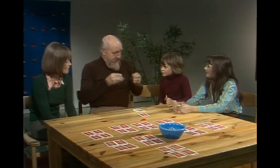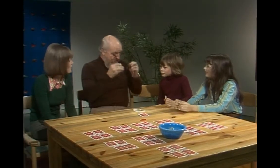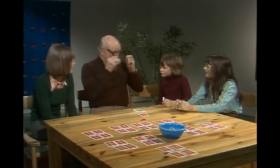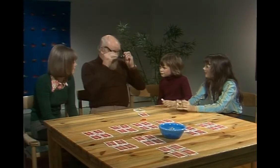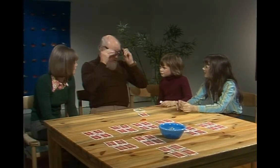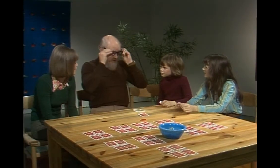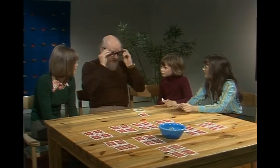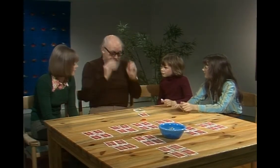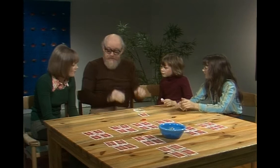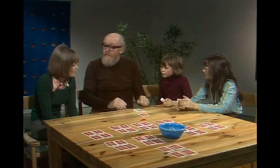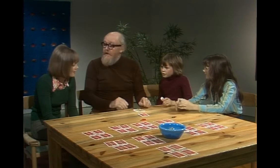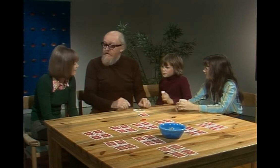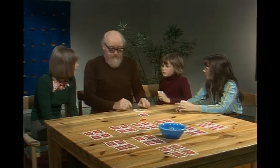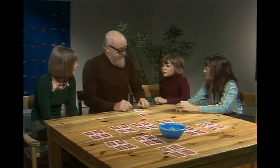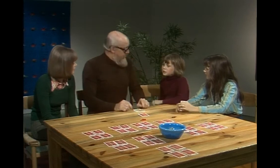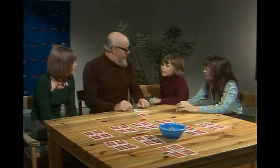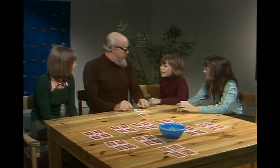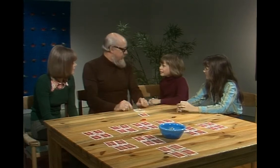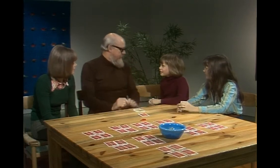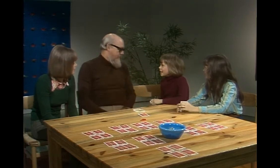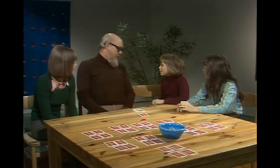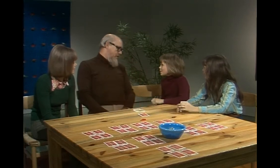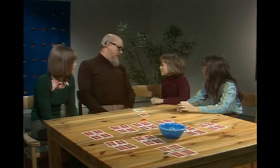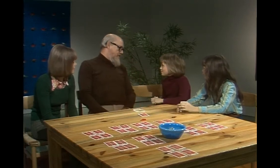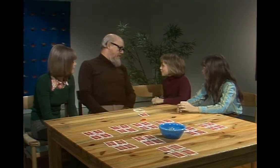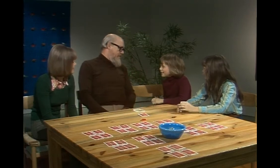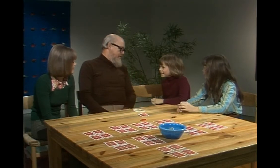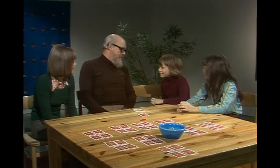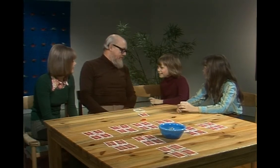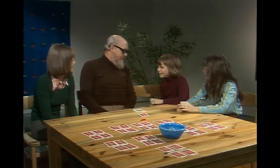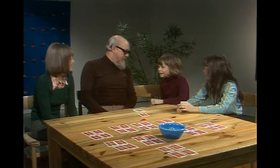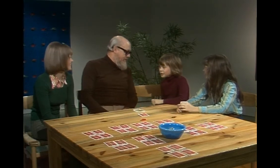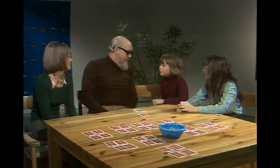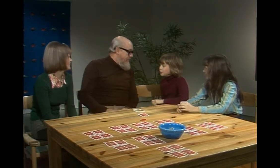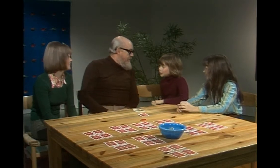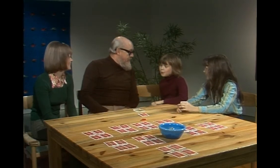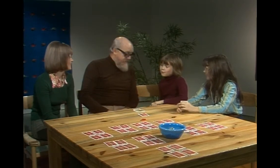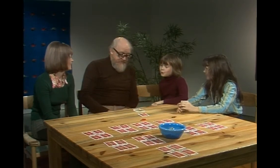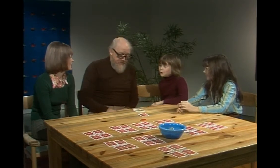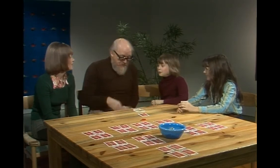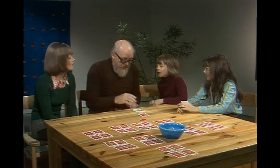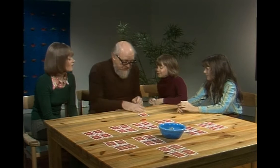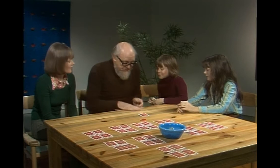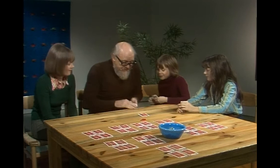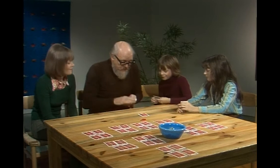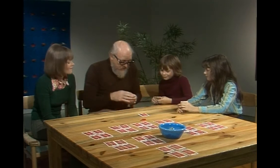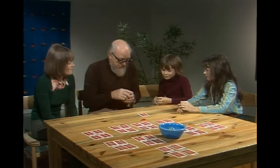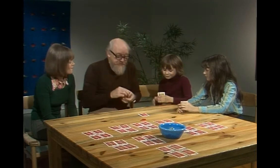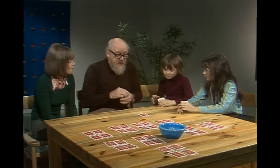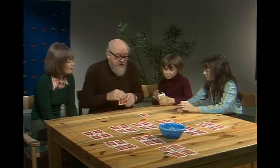vad många ord det var i den där familjen. Ja. Det var så lätt där. Det var ju mer pekningar. Det brukar bara vara 4 ord varje familj. Jaha. Ja,